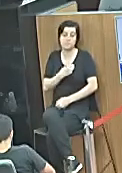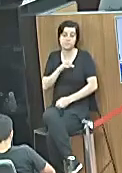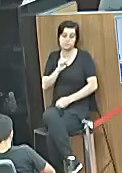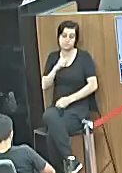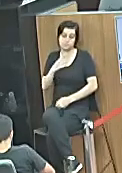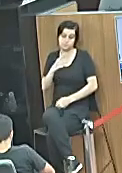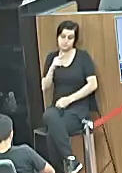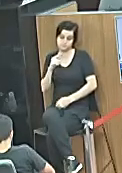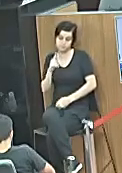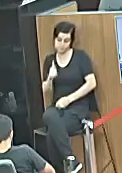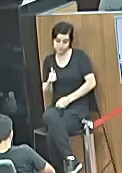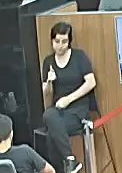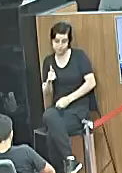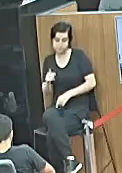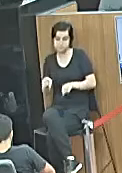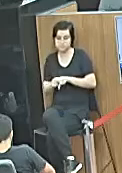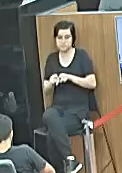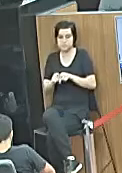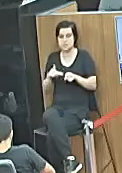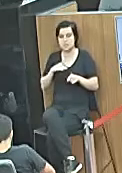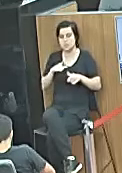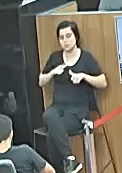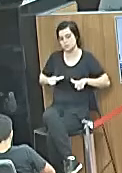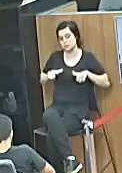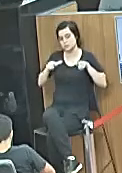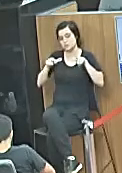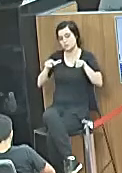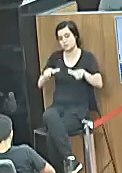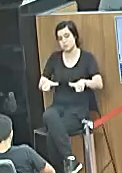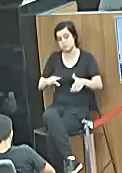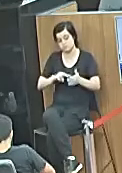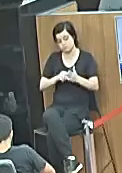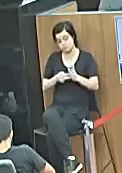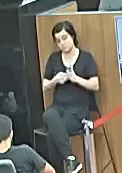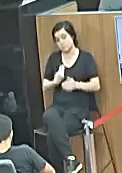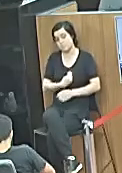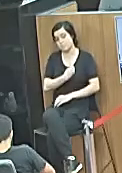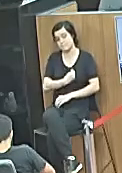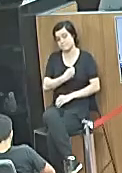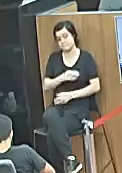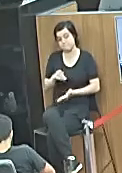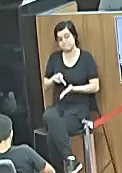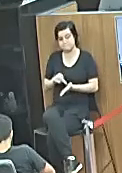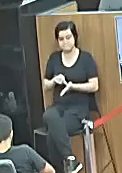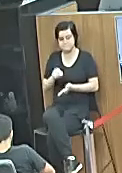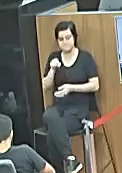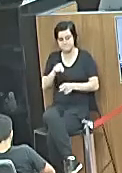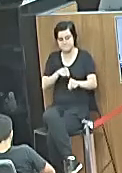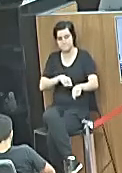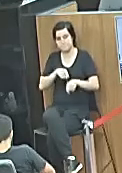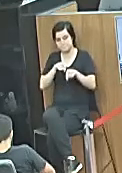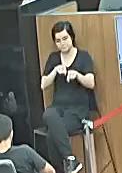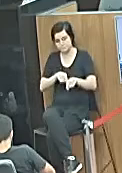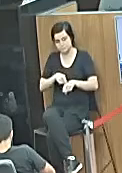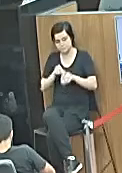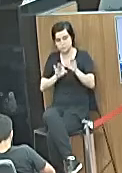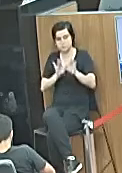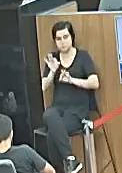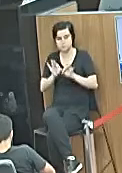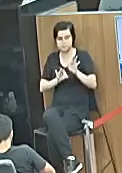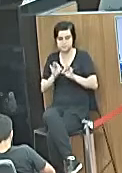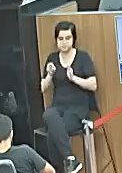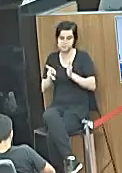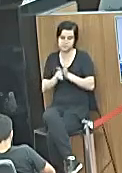spg.com a certificação participativa da produção agroecológica e orgânica na